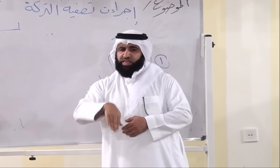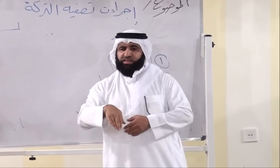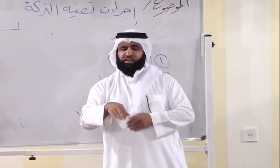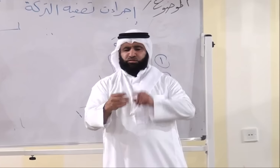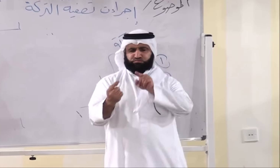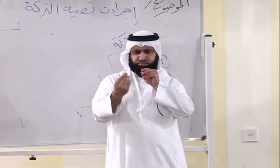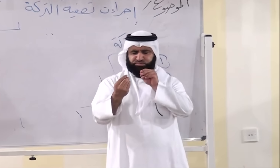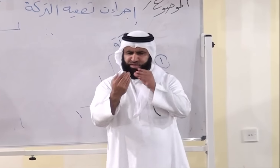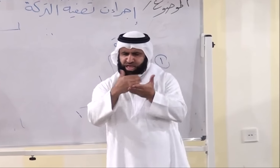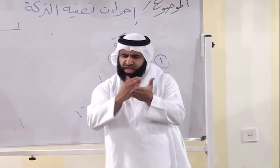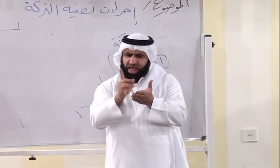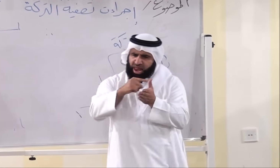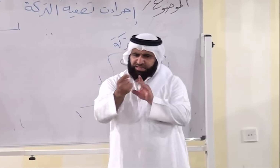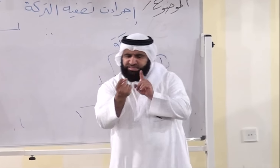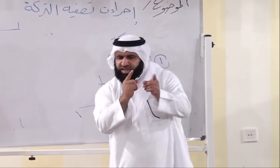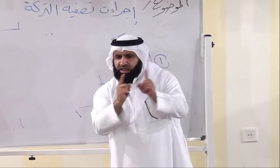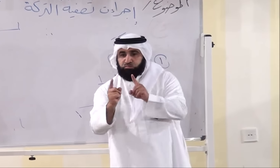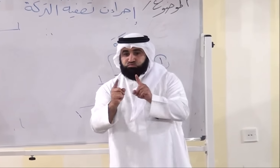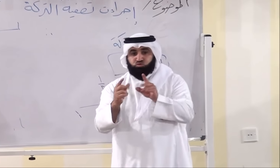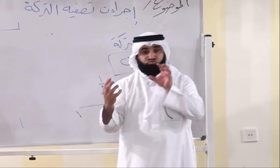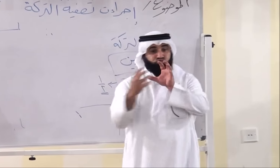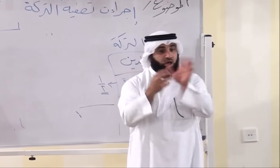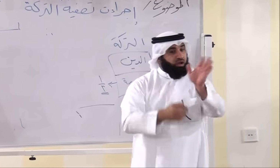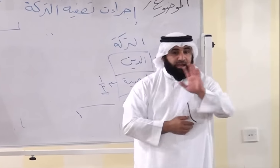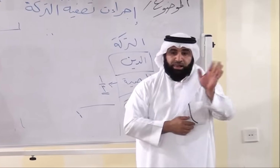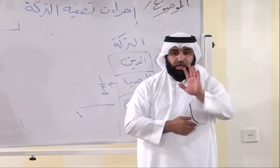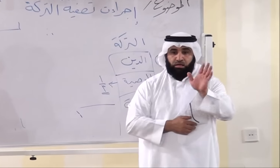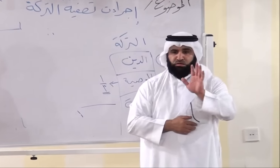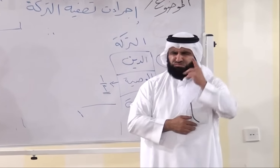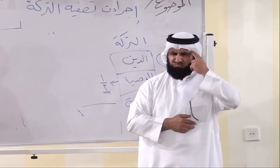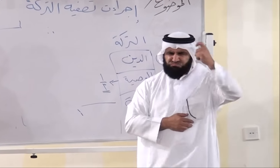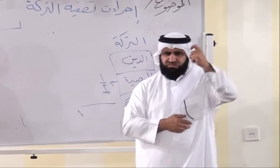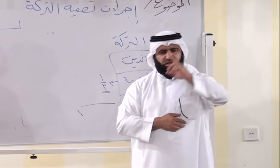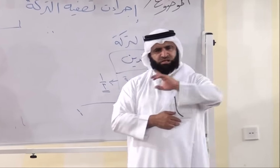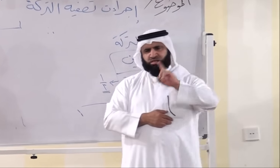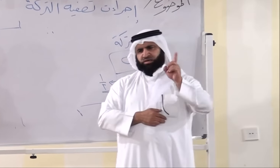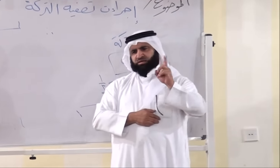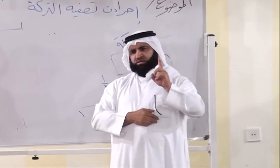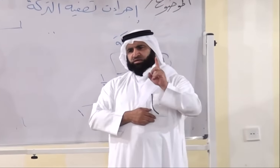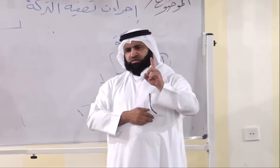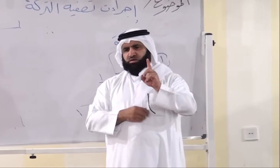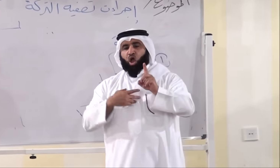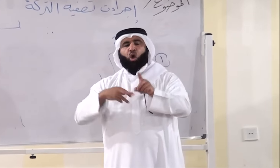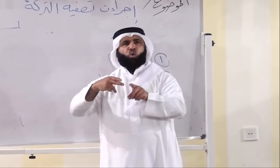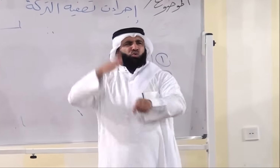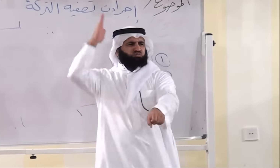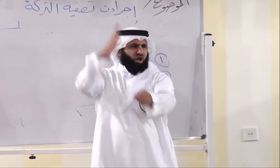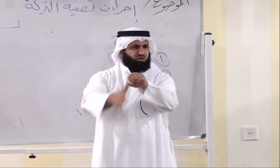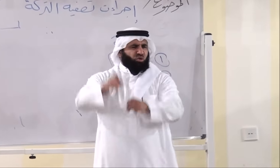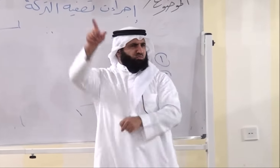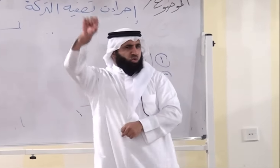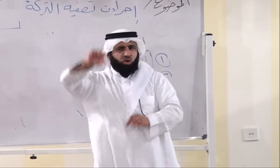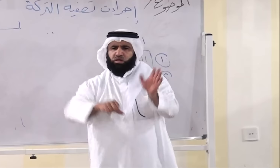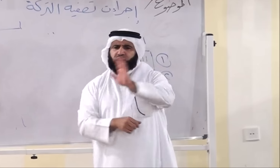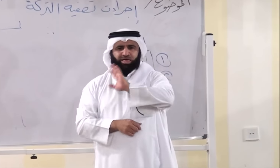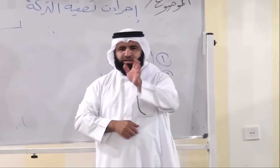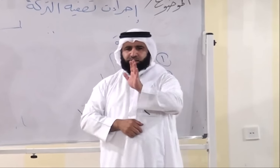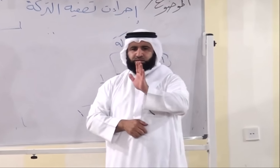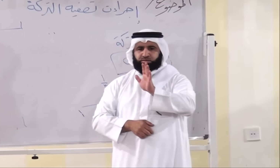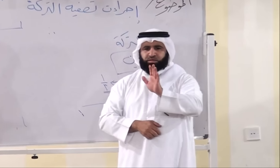في تقسيم في الآلية، لكن يجب ان اتعلم اني ما اقابل اخوي، بمعنى